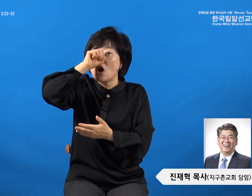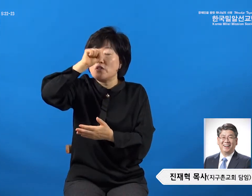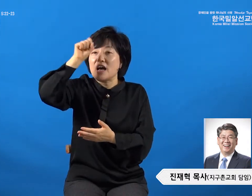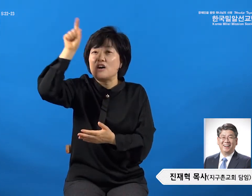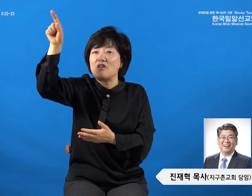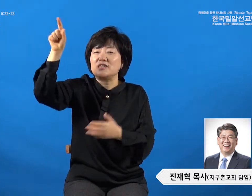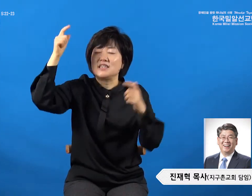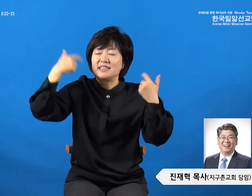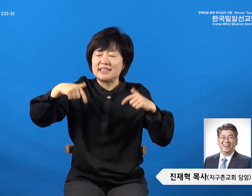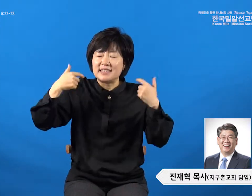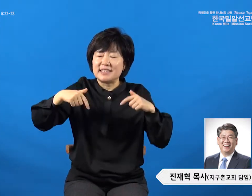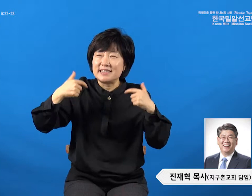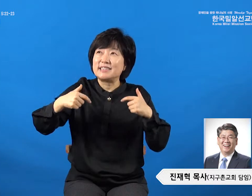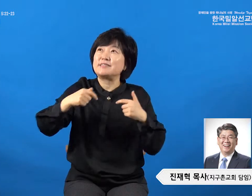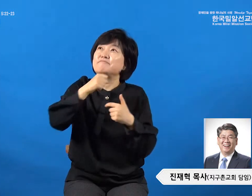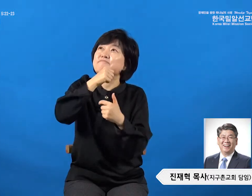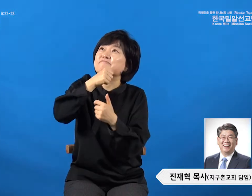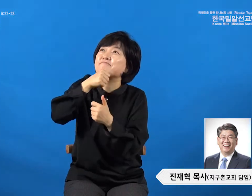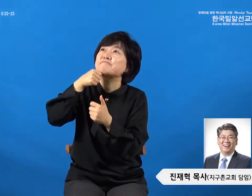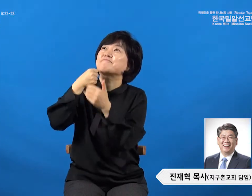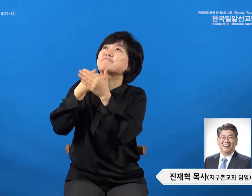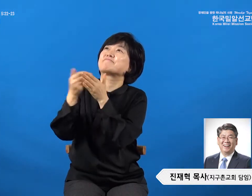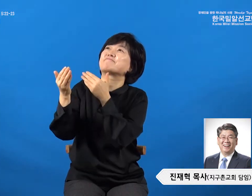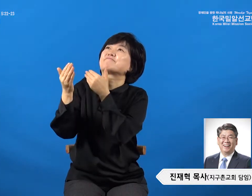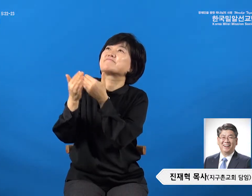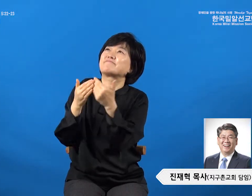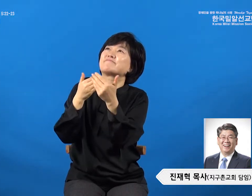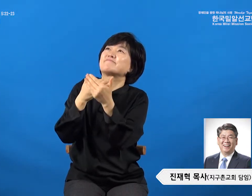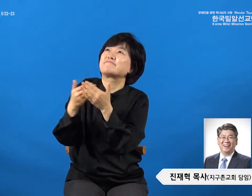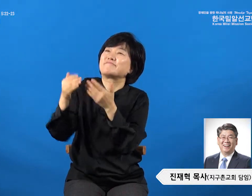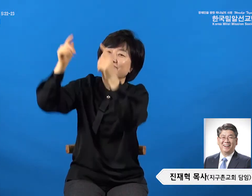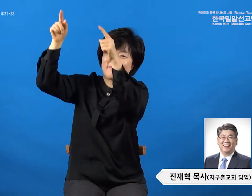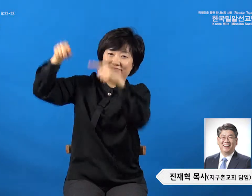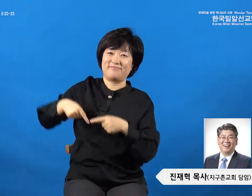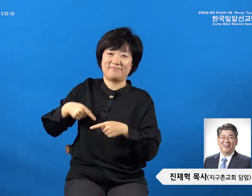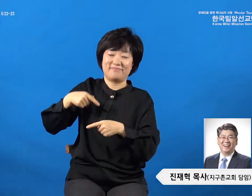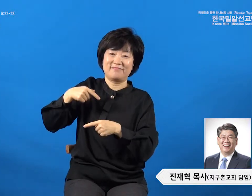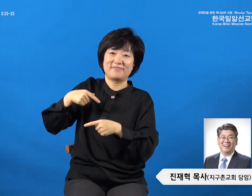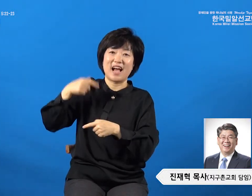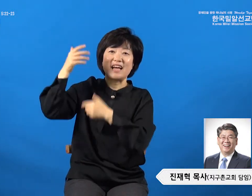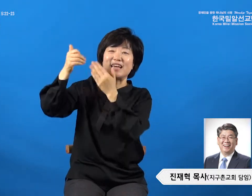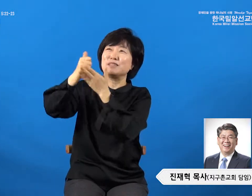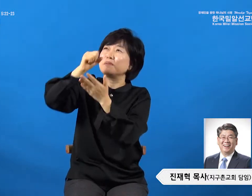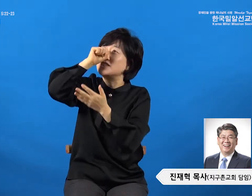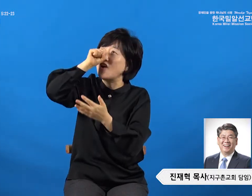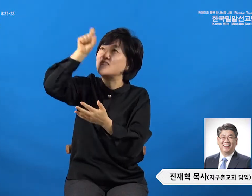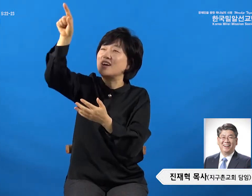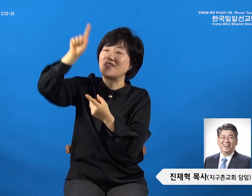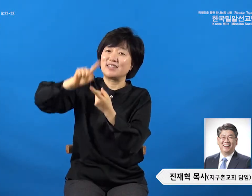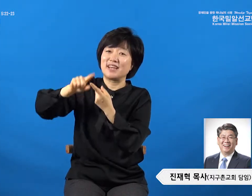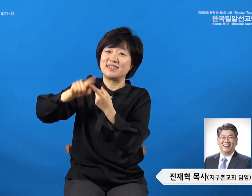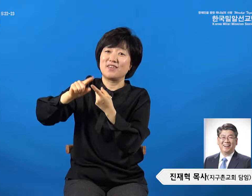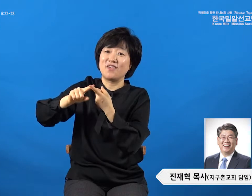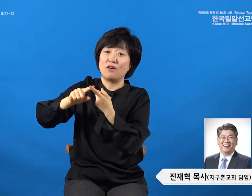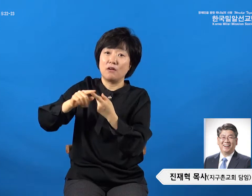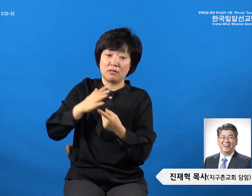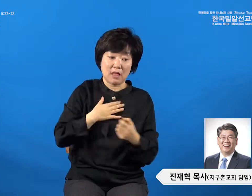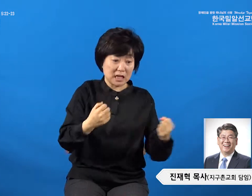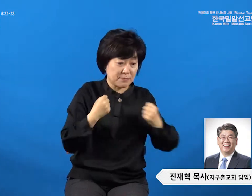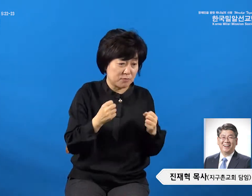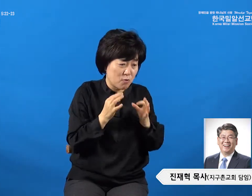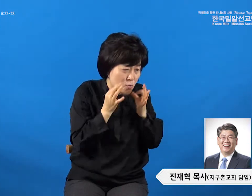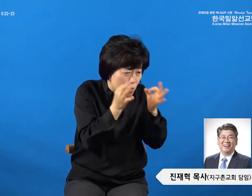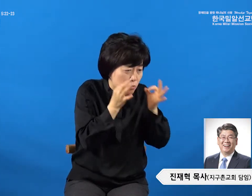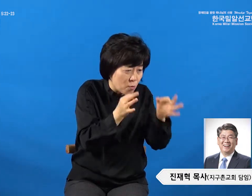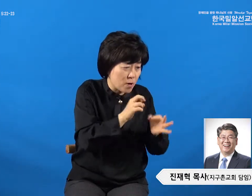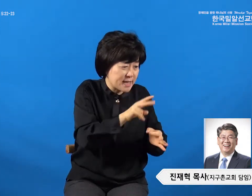하나님의 선하심을 늘 맛보아야 합니다. 이 양선은 우리 힘으로 할 수